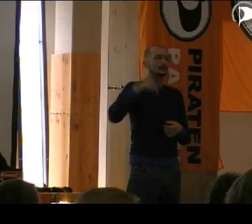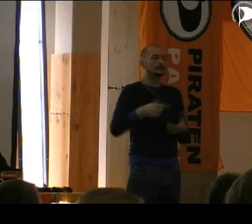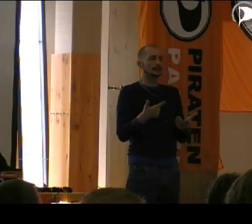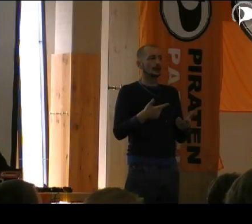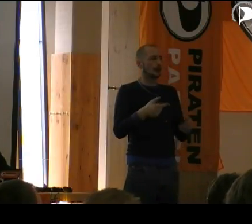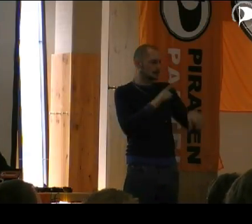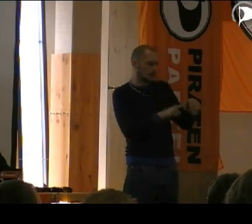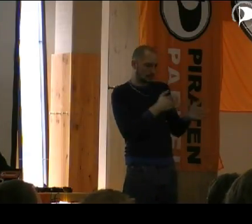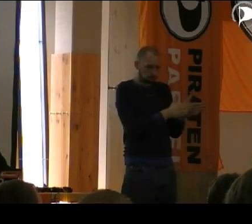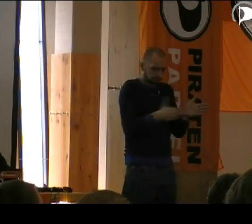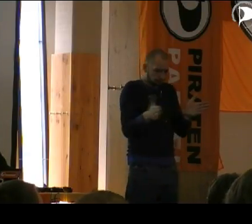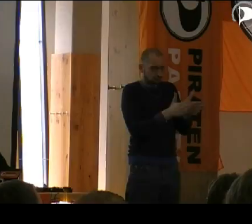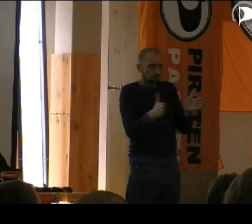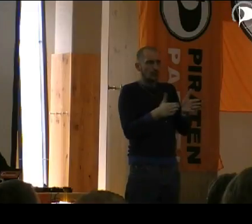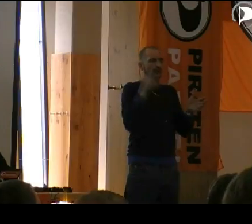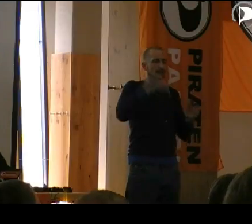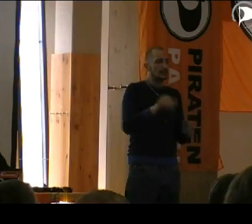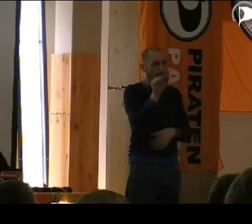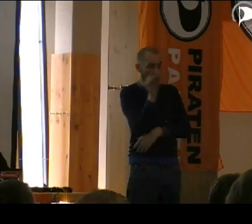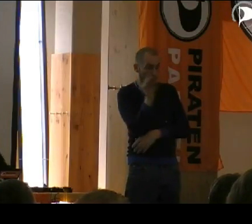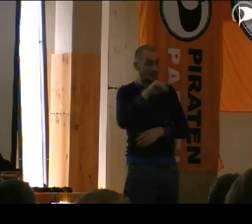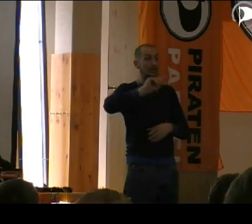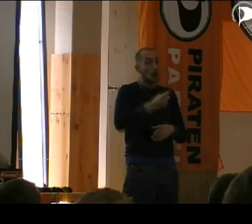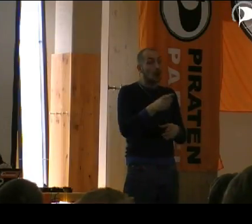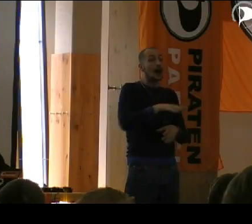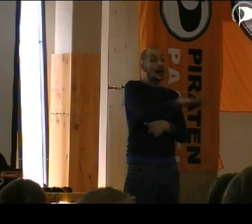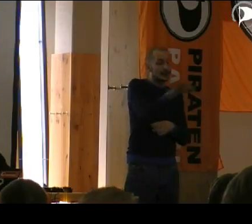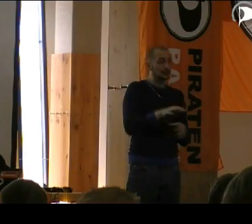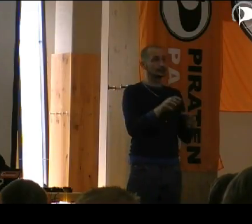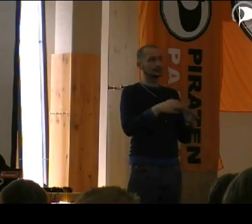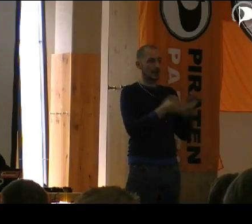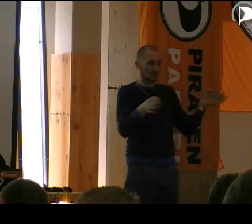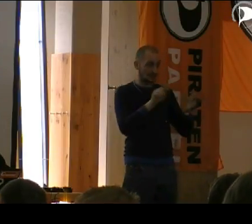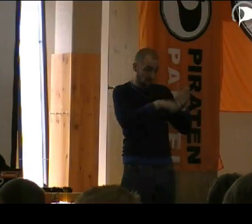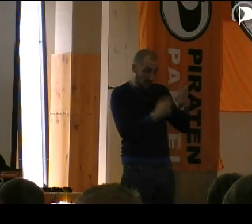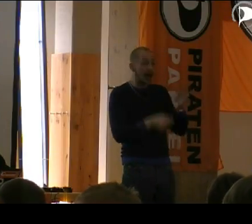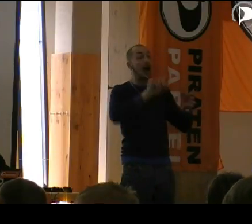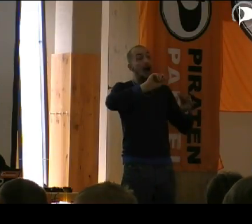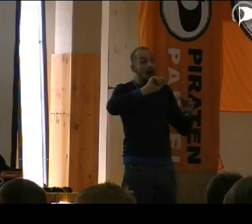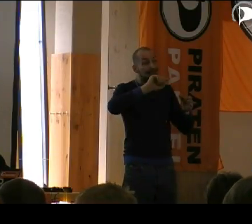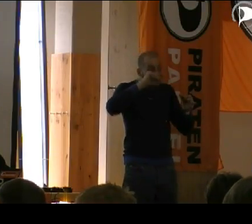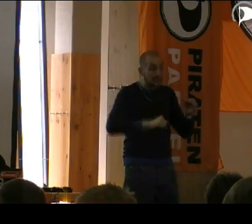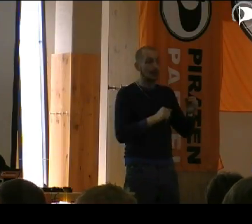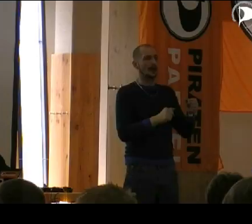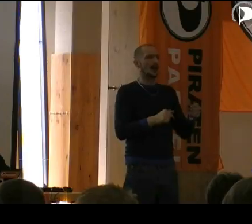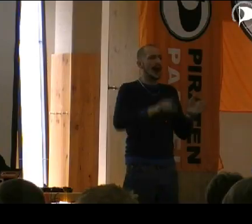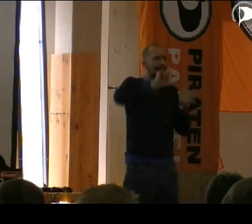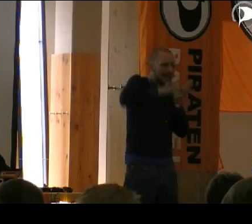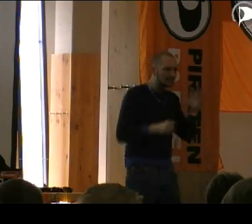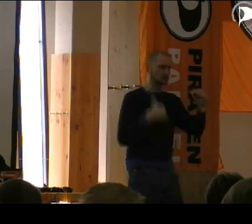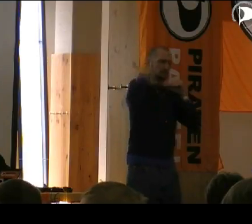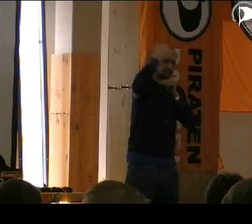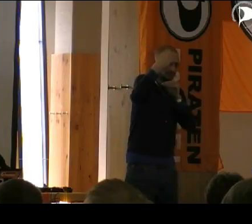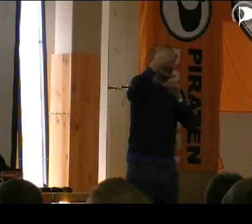zu verbuchen war von thomas thiel auf die landtagswahl in der phase war der arbeitsaufwand nochmals unglücklich und musste auf die